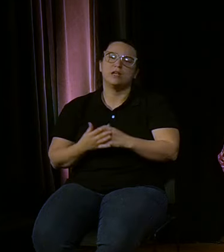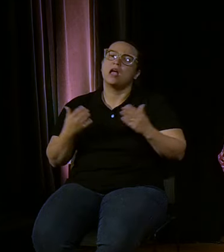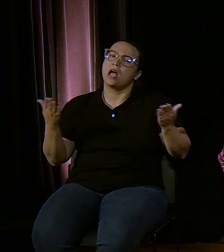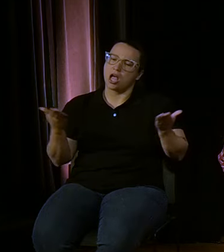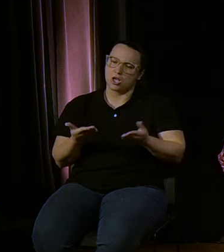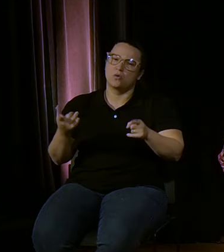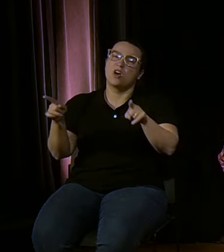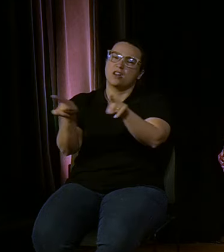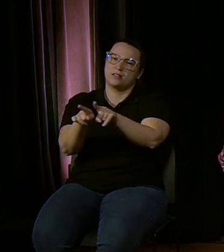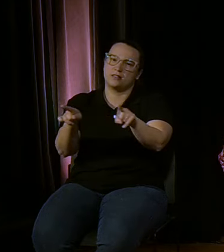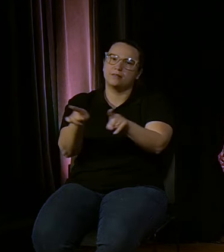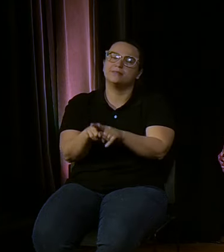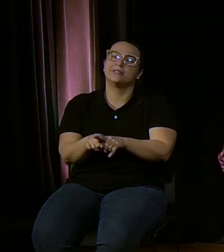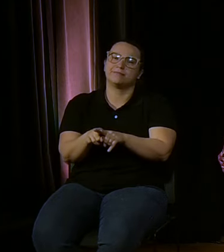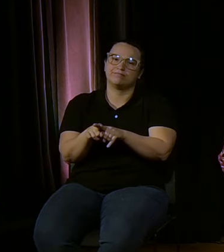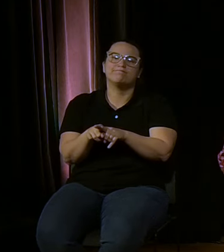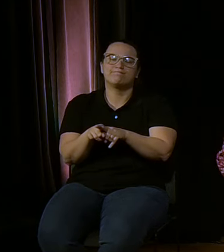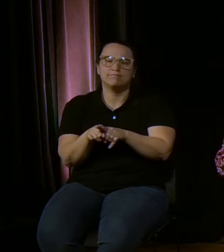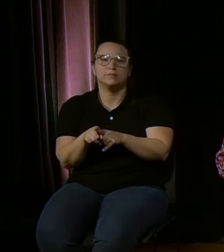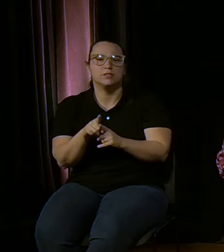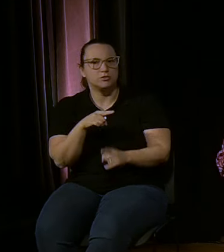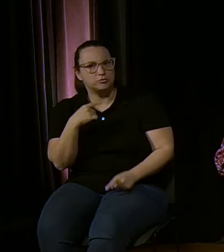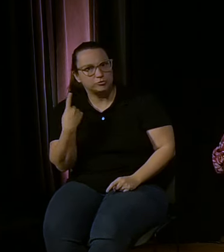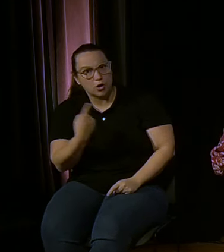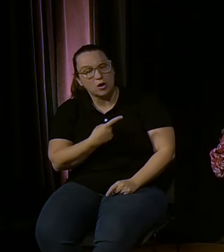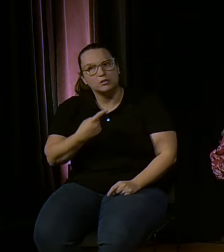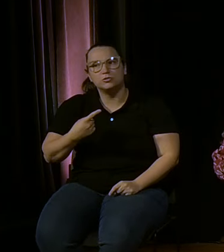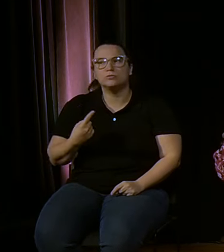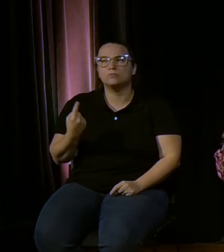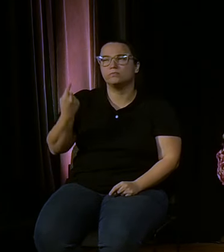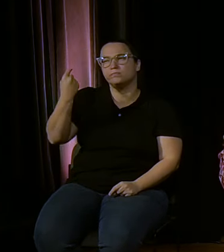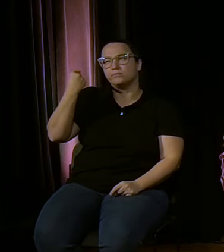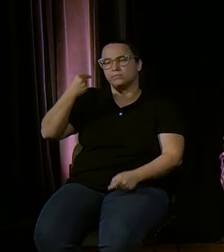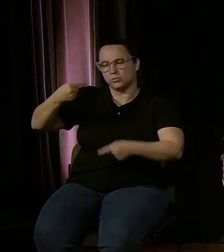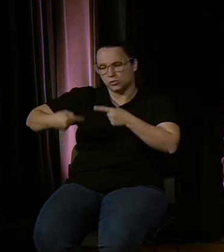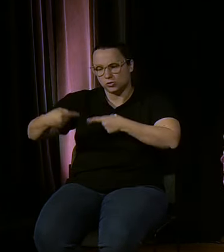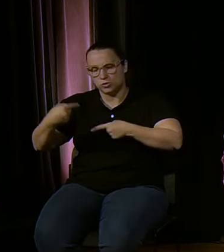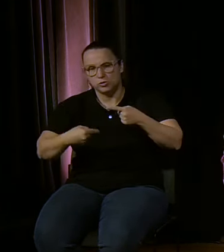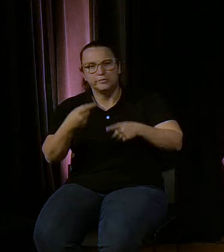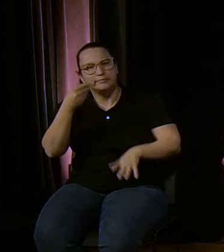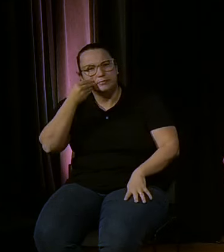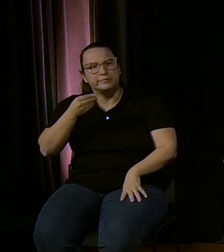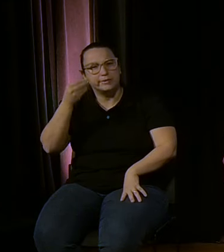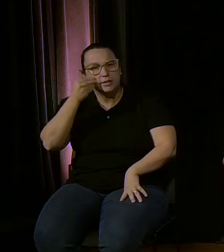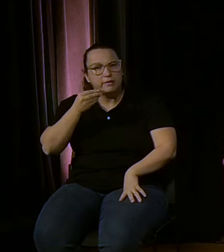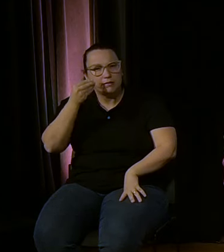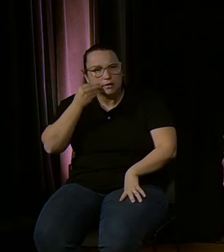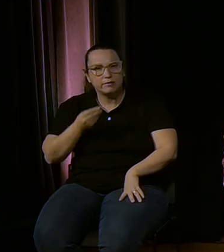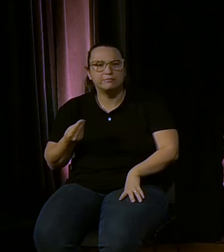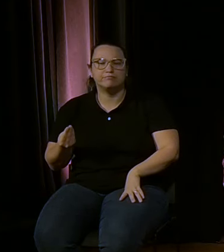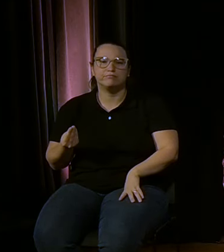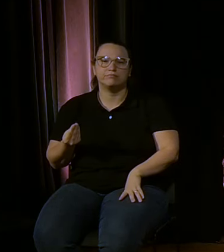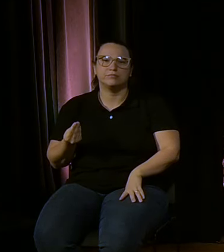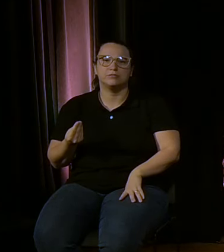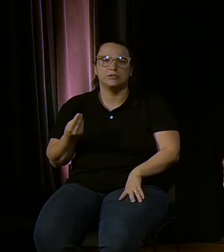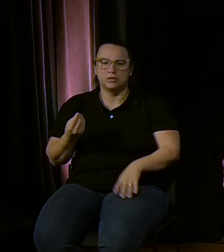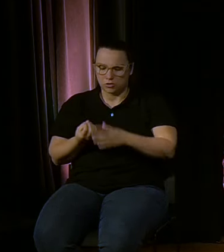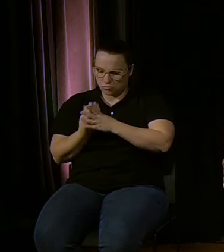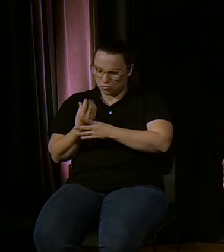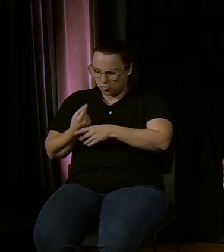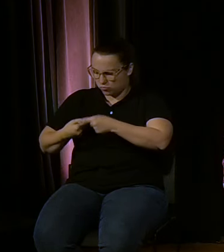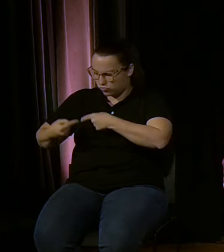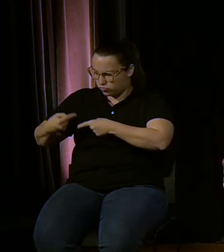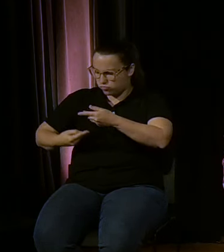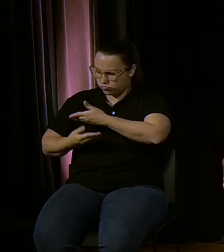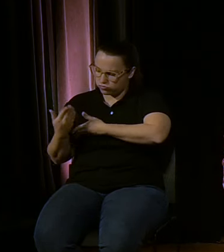também, a gente ainda está voltando para essas discussões, tentando ou elaborando essas